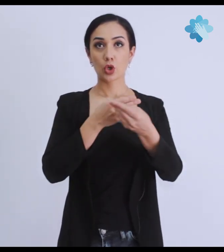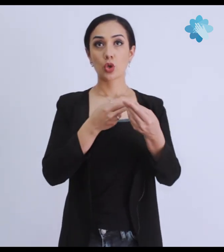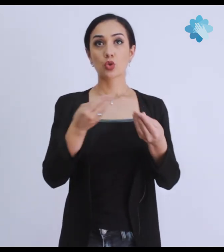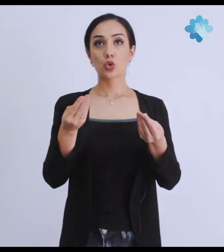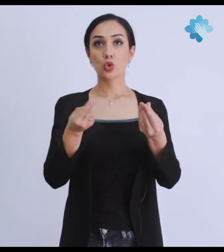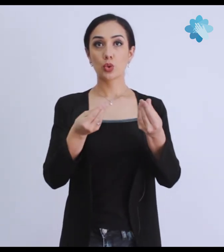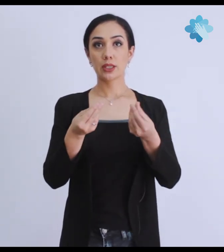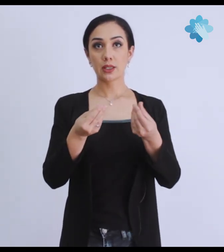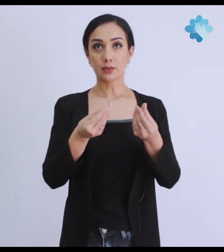чулки